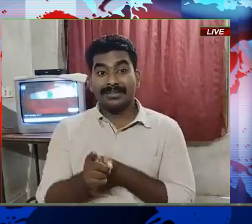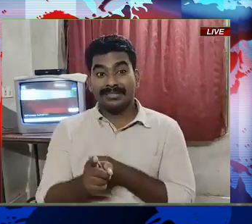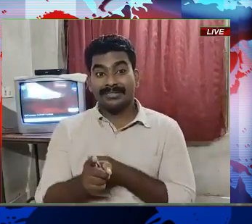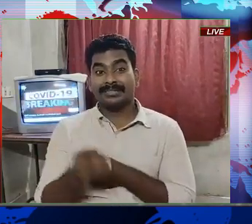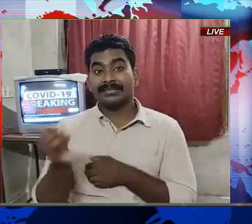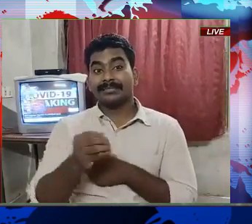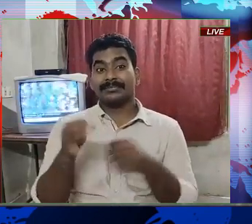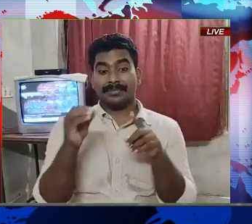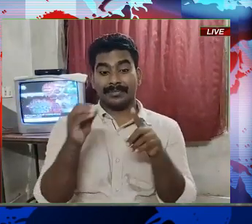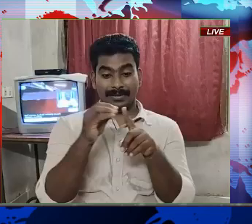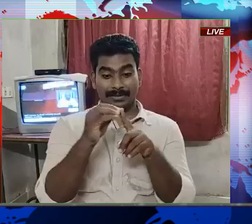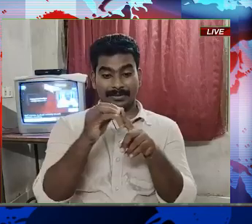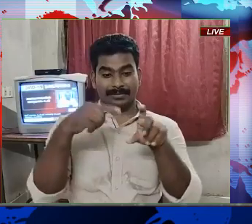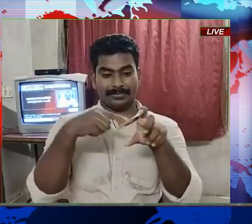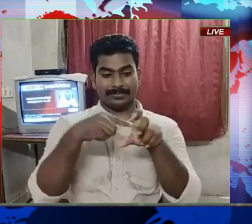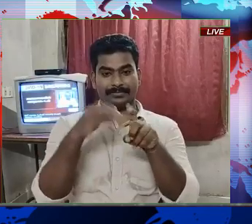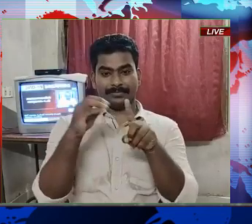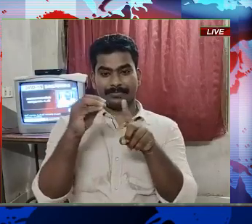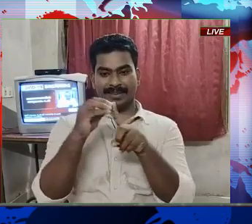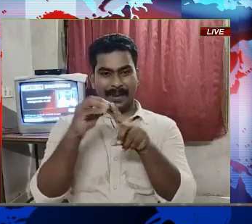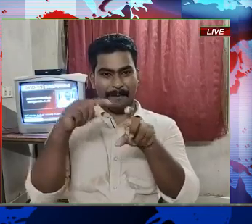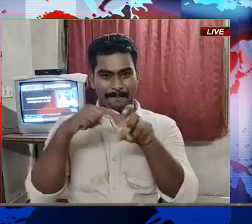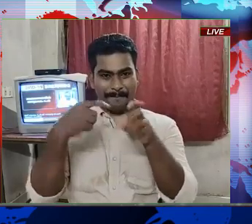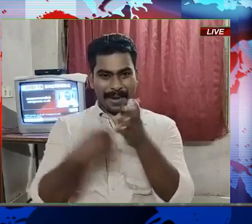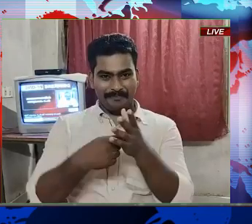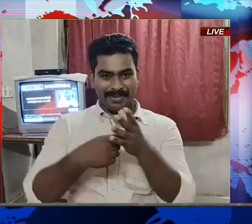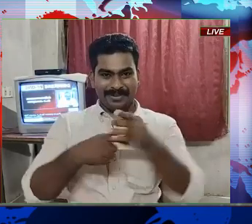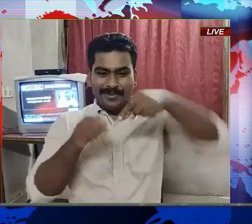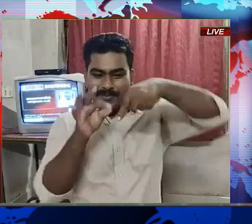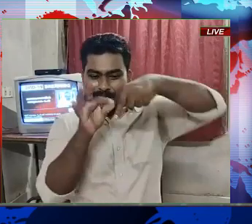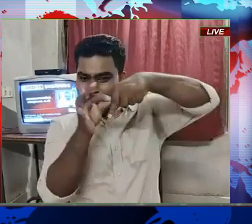ചില വിളകൾ എടുക്കാൻ കഴിയാത്ത സാഹചര്യം നിലനിൽക്കുന്നുണ്ട്.